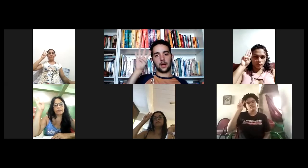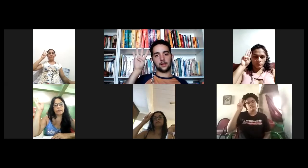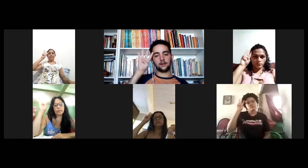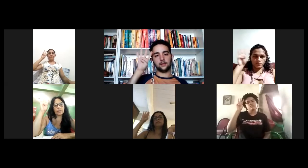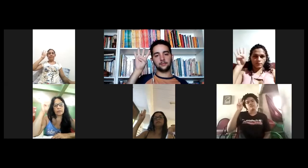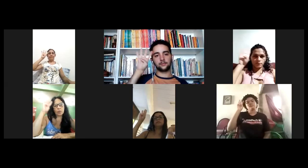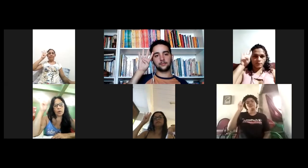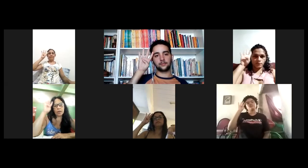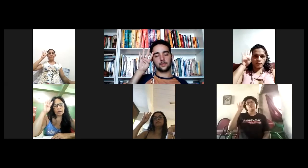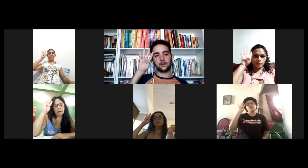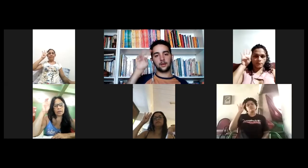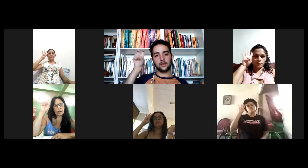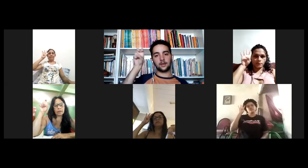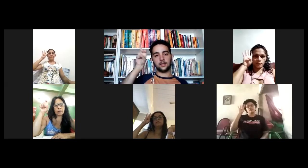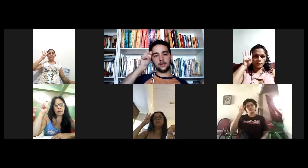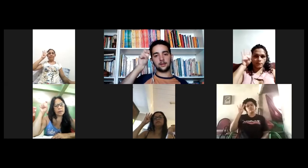quarta,